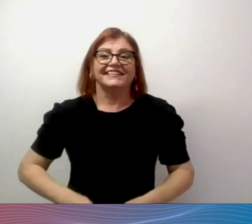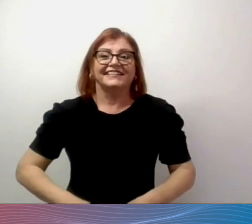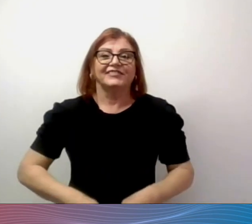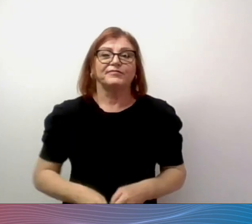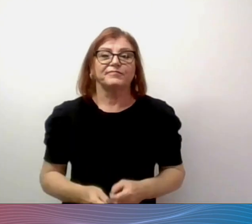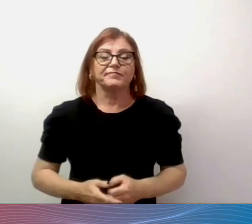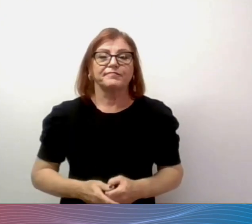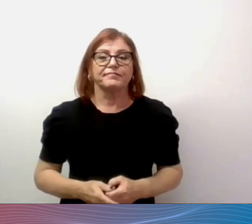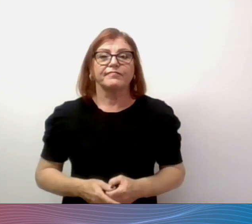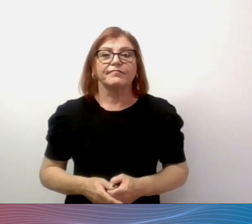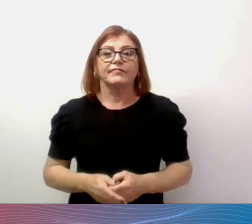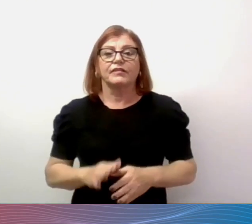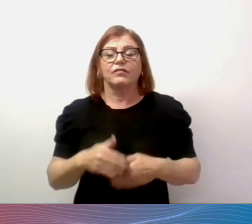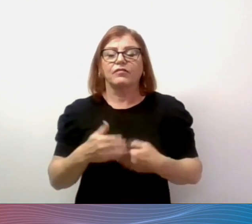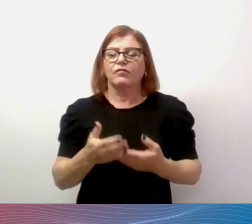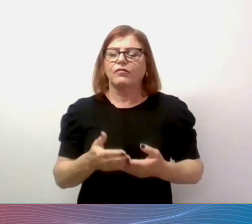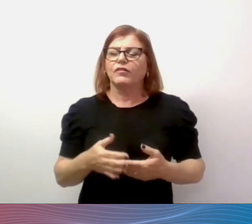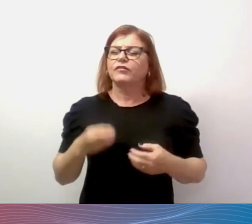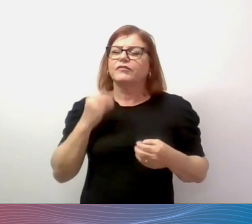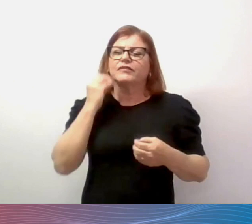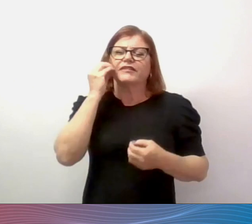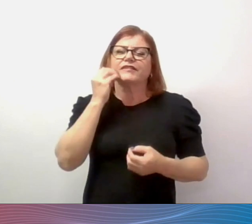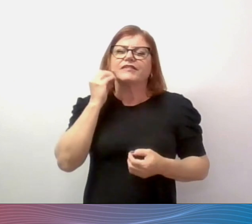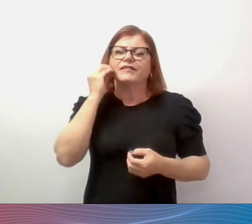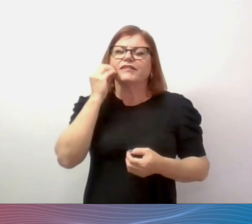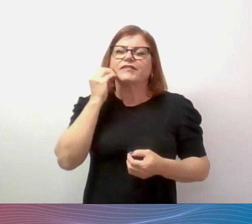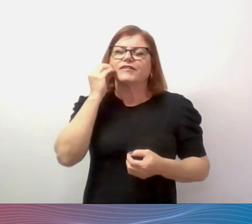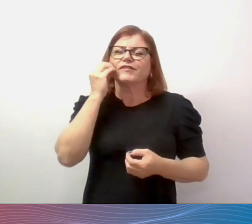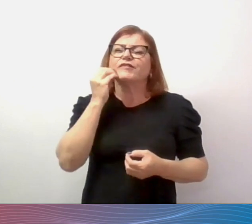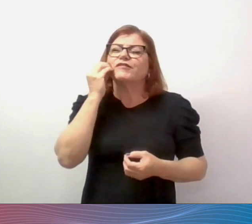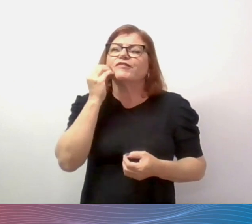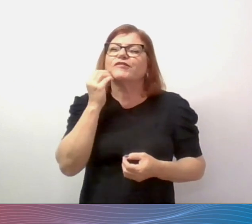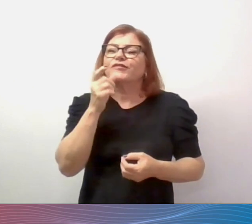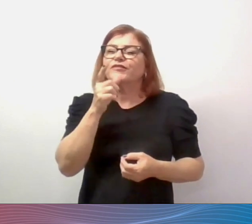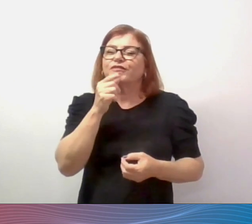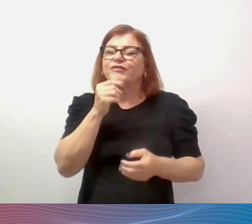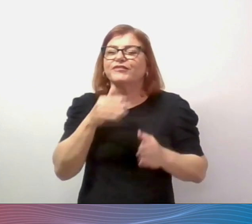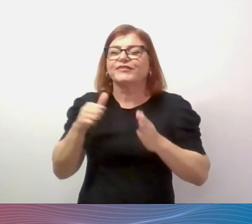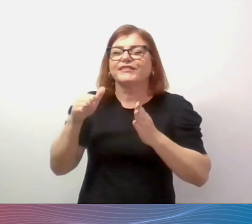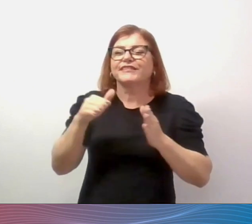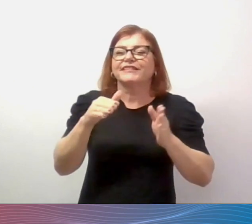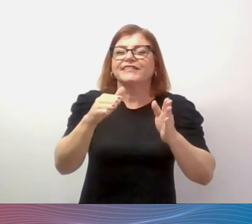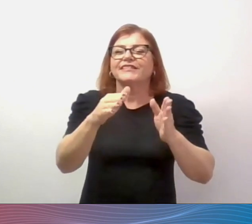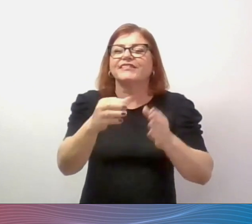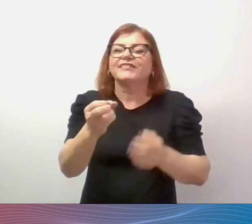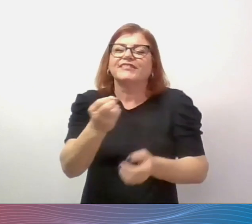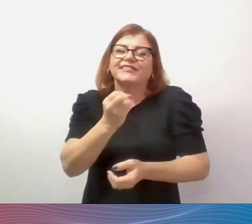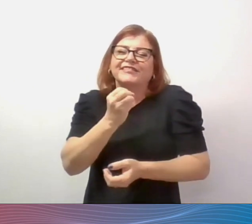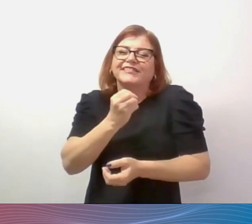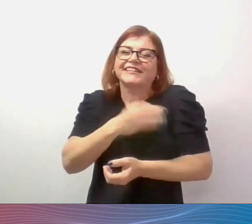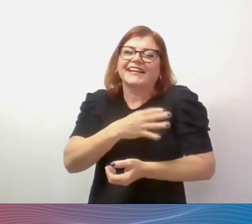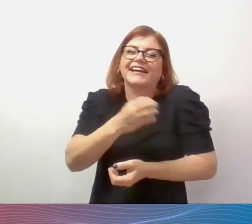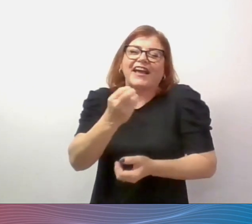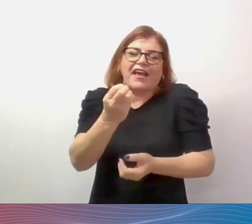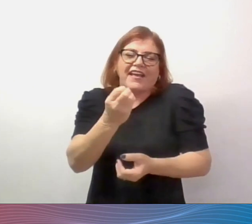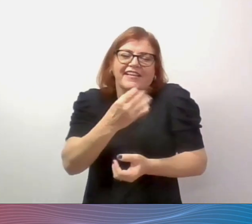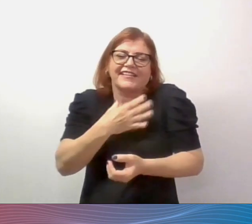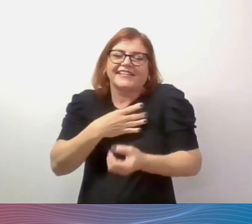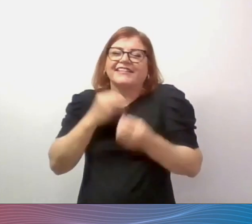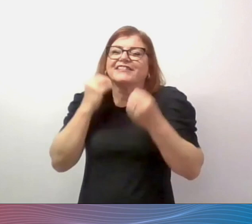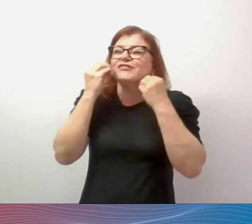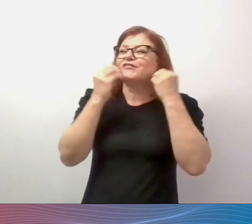você desfruta do rio da graça, so when you enjoy the river of grace, vai desfrutando,